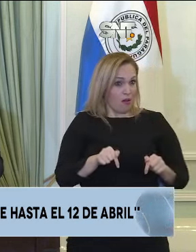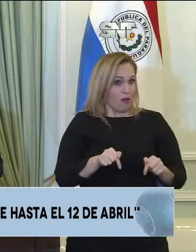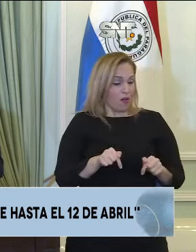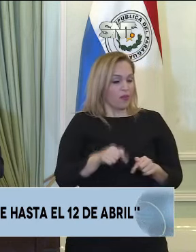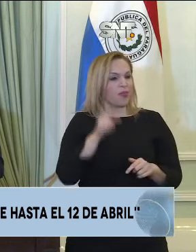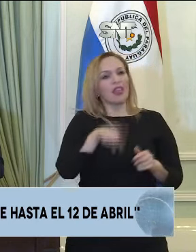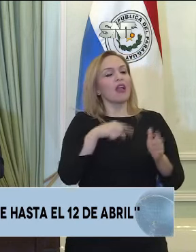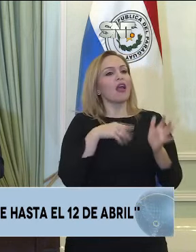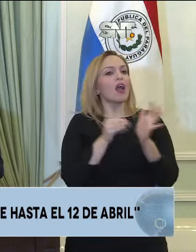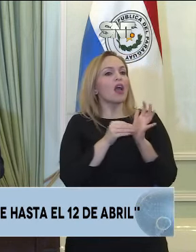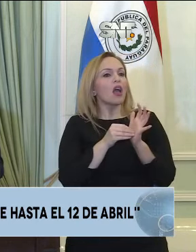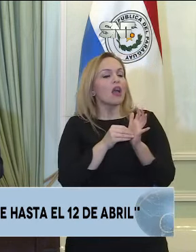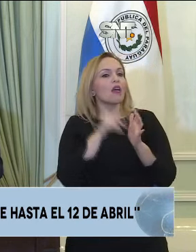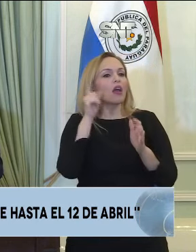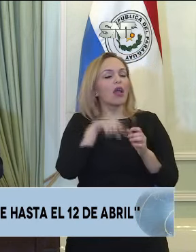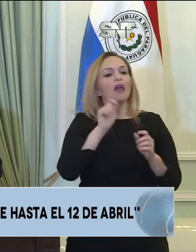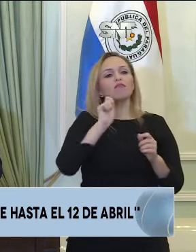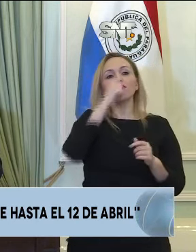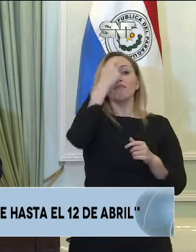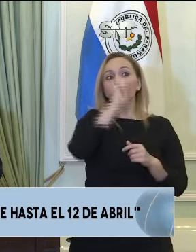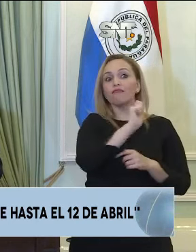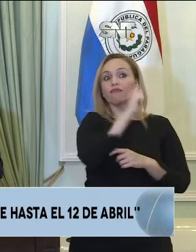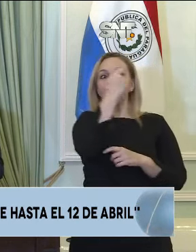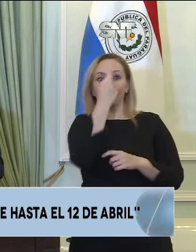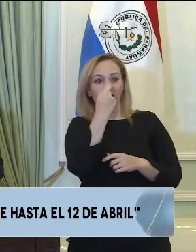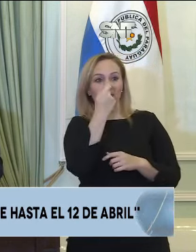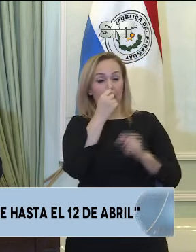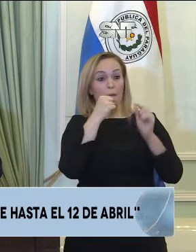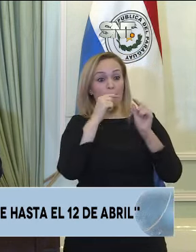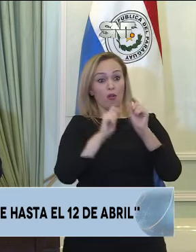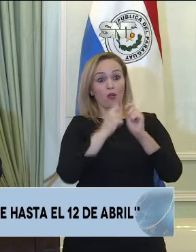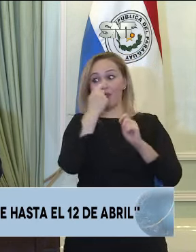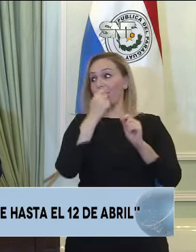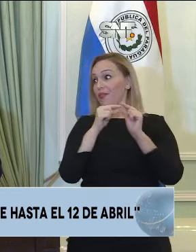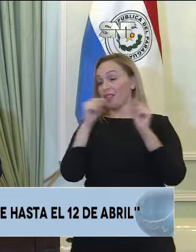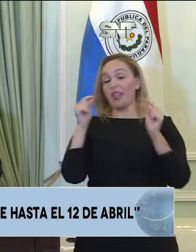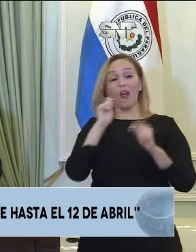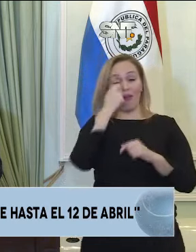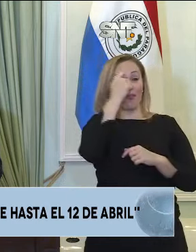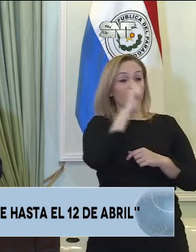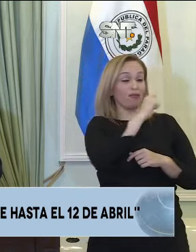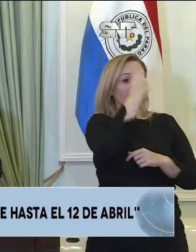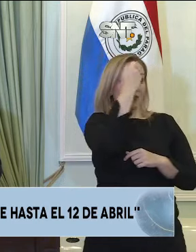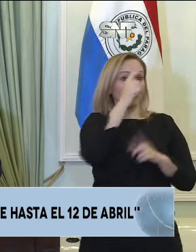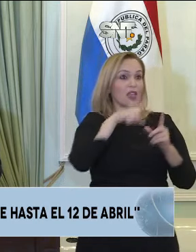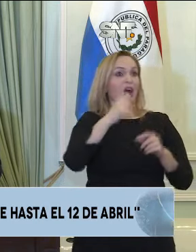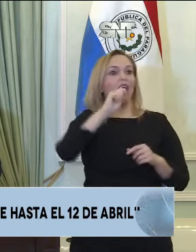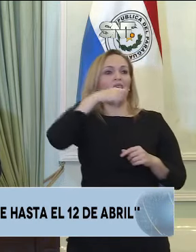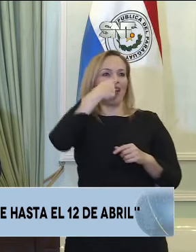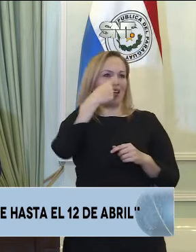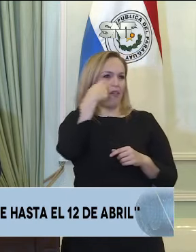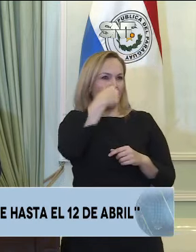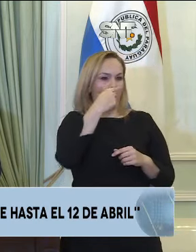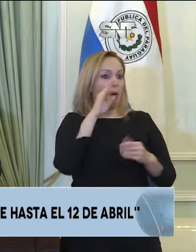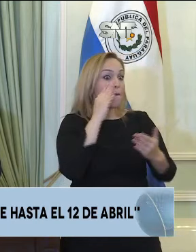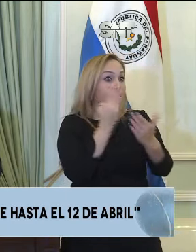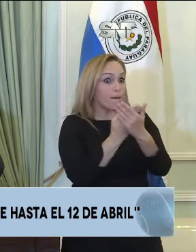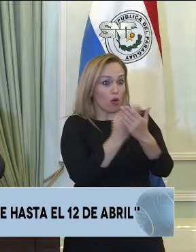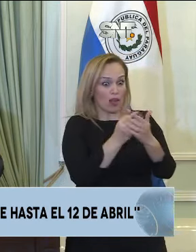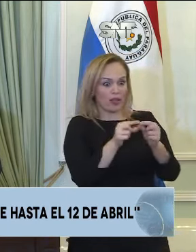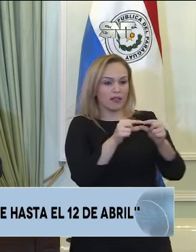o que consiste en un hisopado significa, es como un cotonete largo que se pone aquí en la nariz y en la boca a través del cual se obtiene la